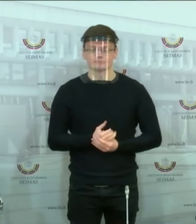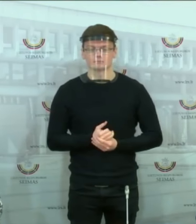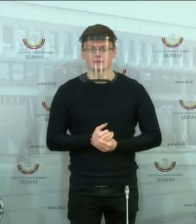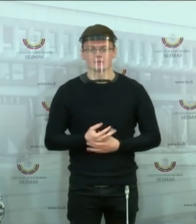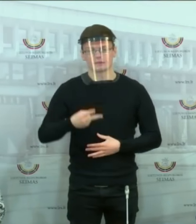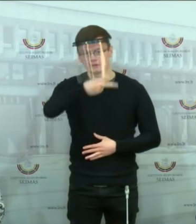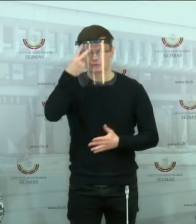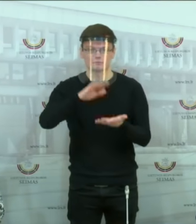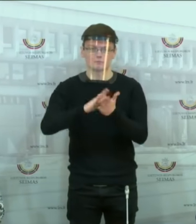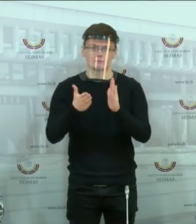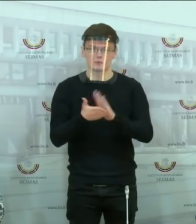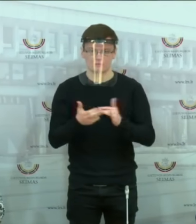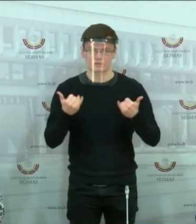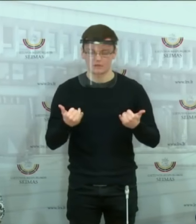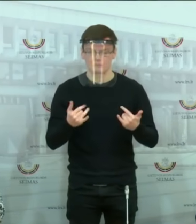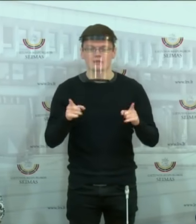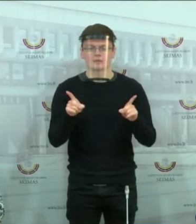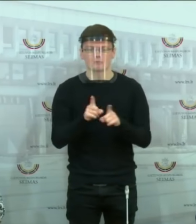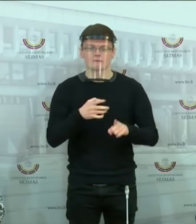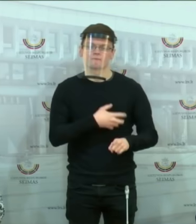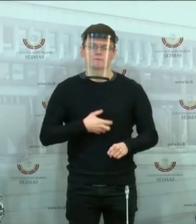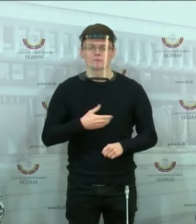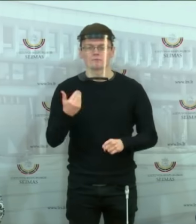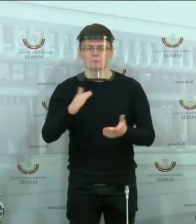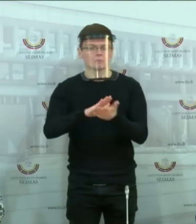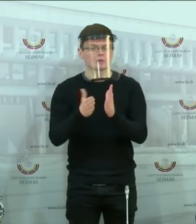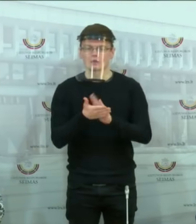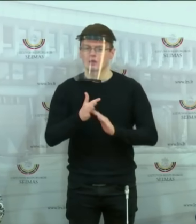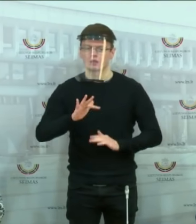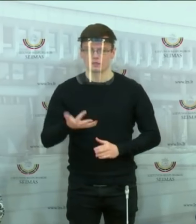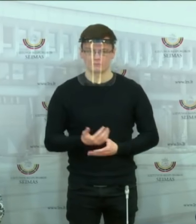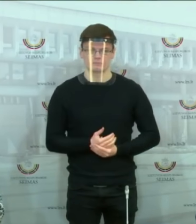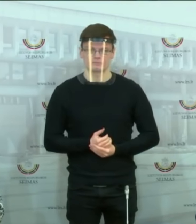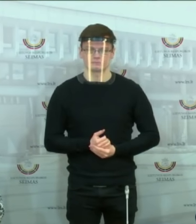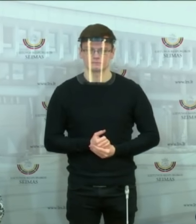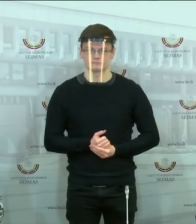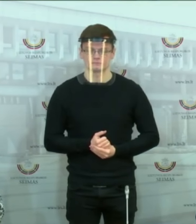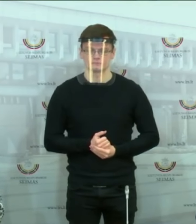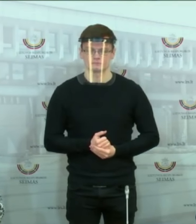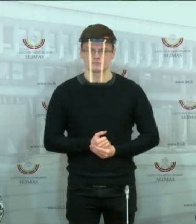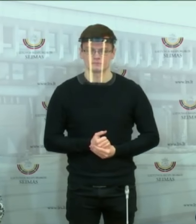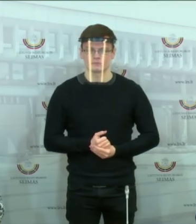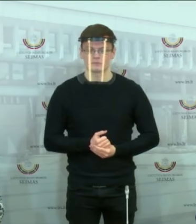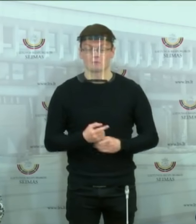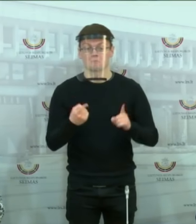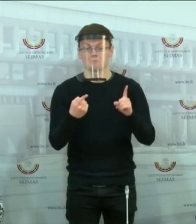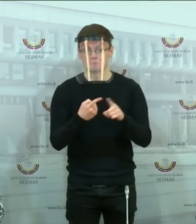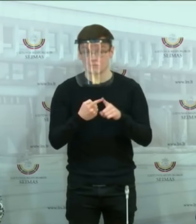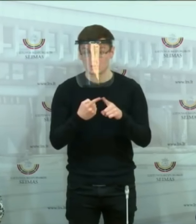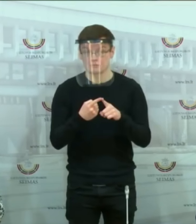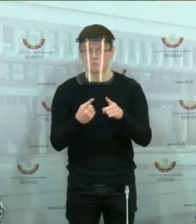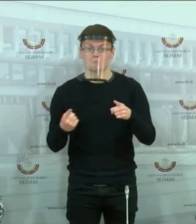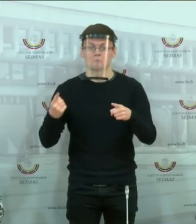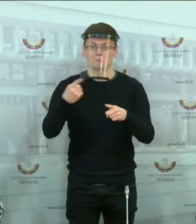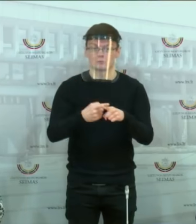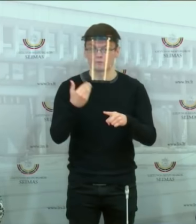pasakysiu, yra keletas tokių labai konkrečių dalykų, kaip ruošiasi. Tai viena yra instaliuojami papildomi